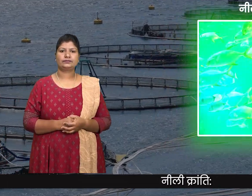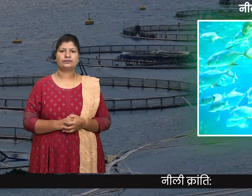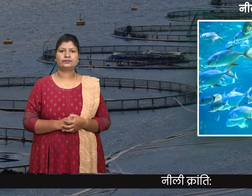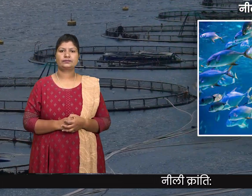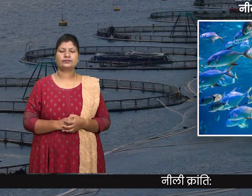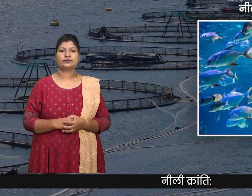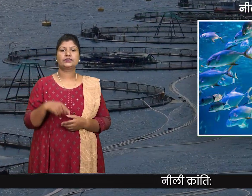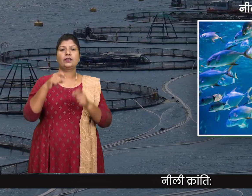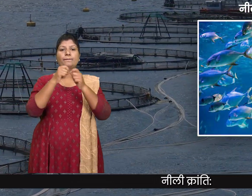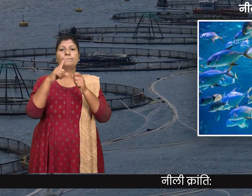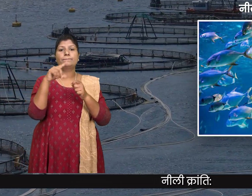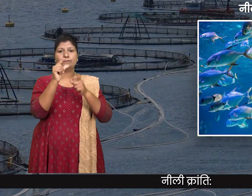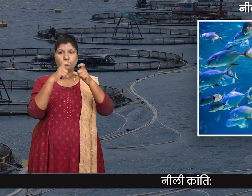नीली क्रांति